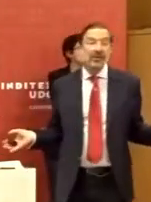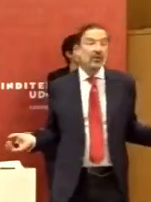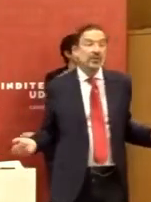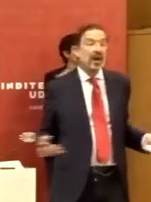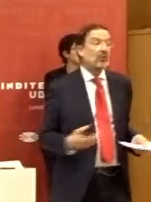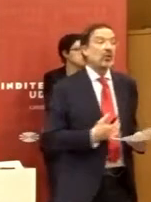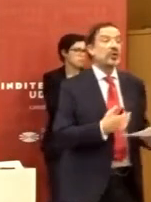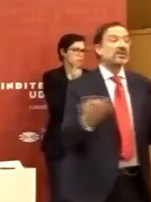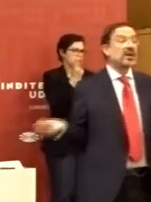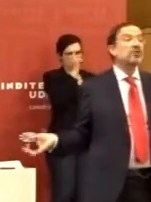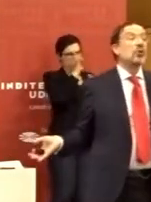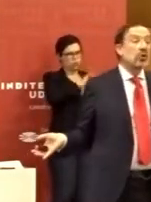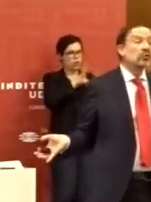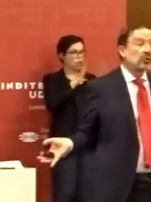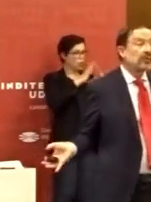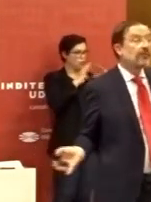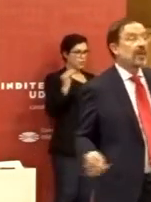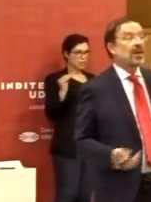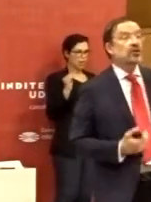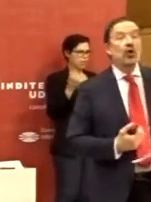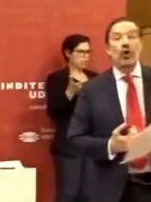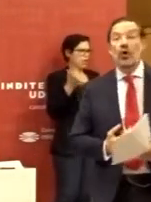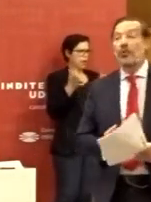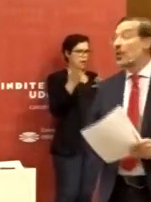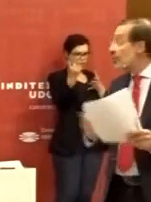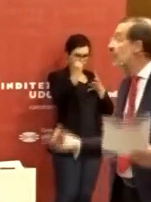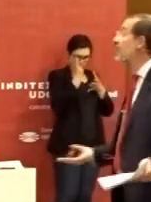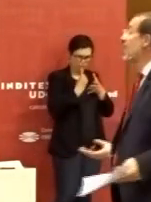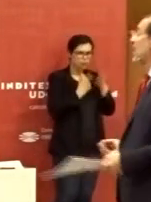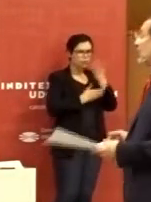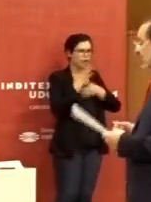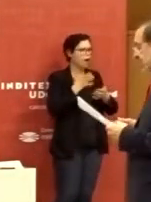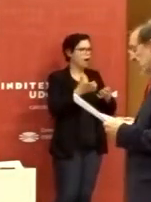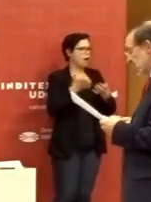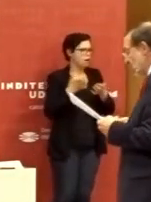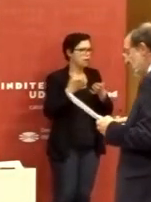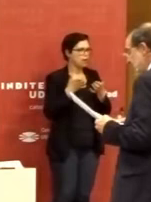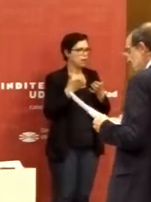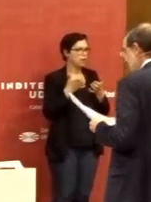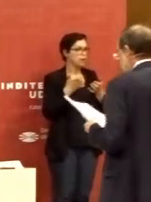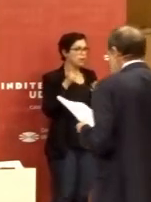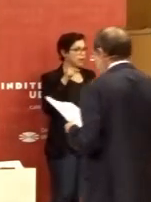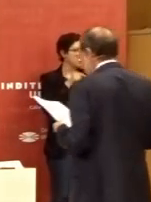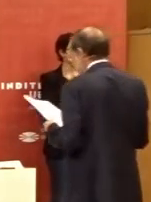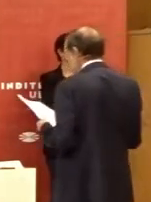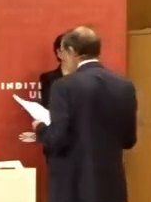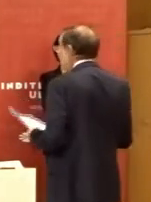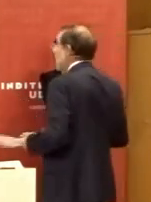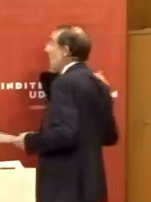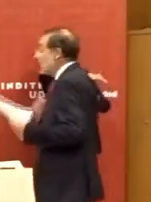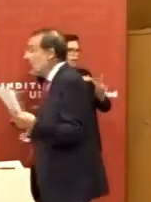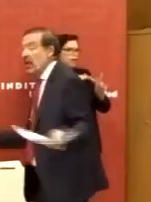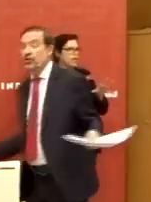primer beneficio es para la comunidad universitaria en su conjunto. Esto propicia que la universidad se convierta en un entorno